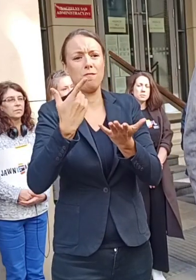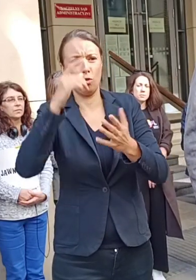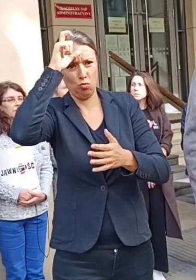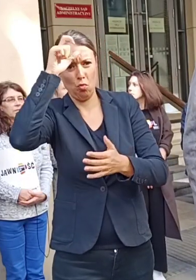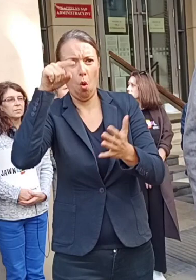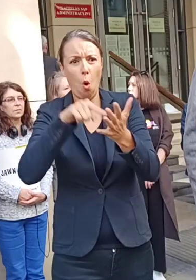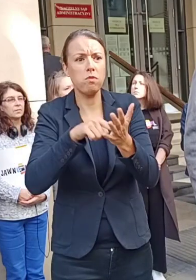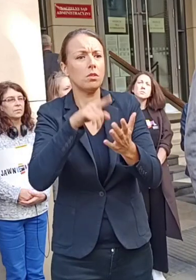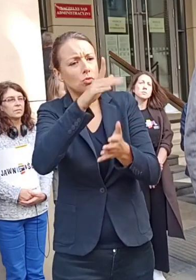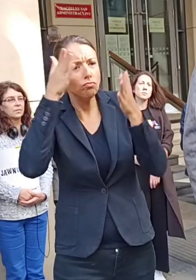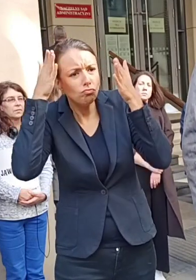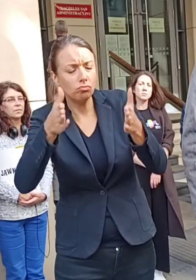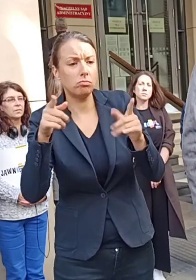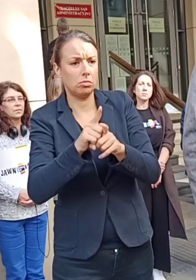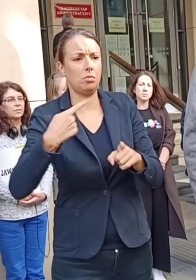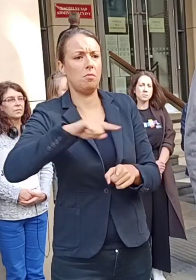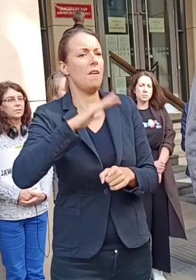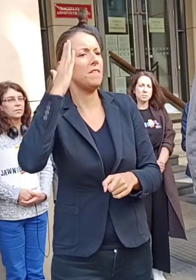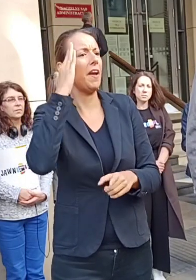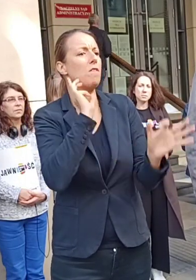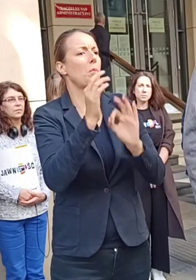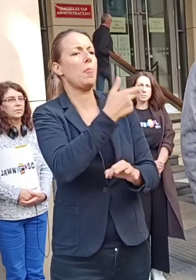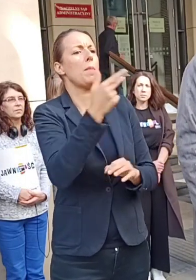mamy wiedzę o tym, co robią politycy.